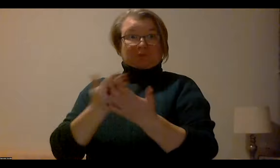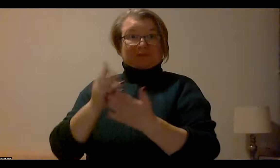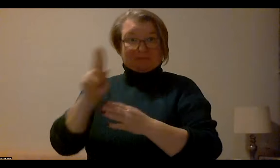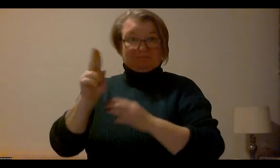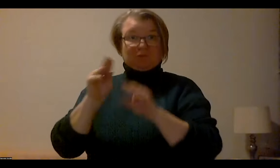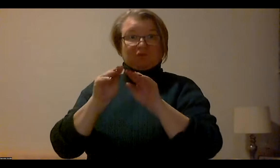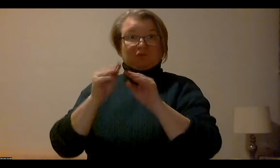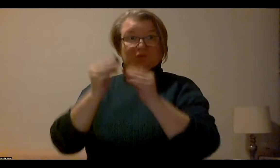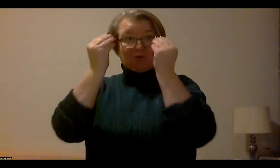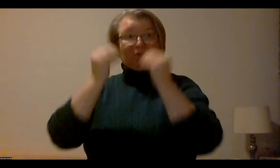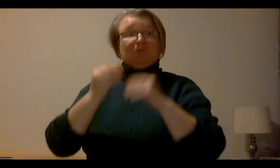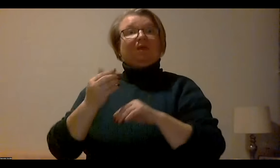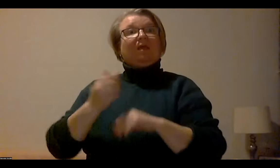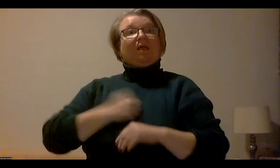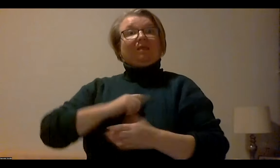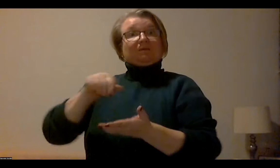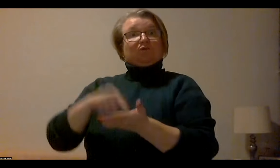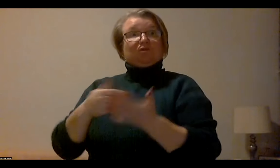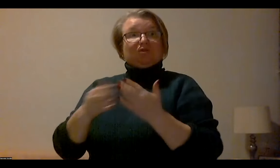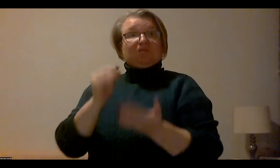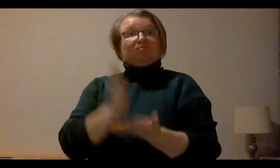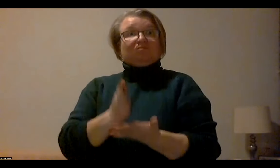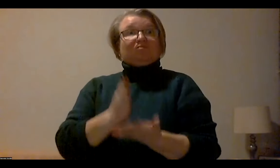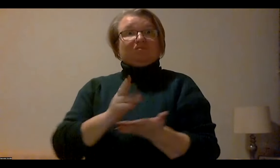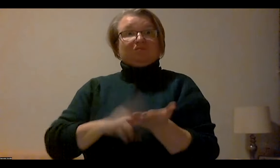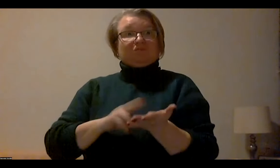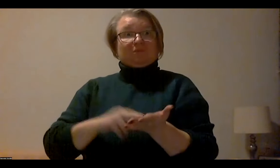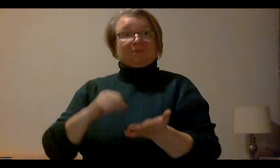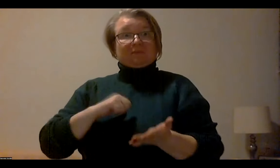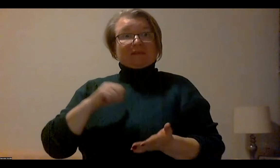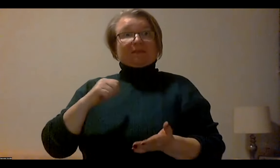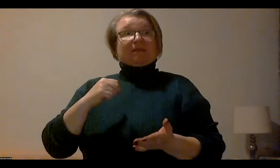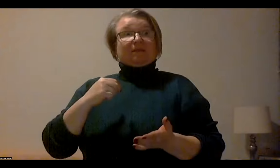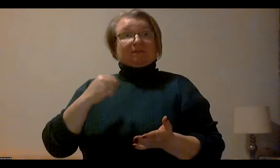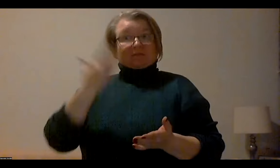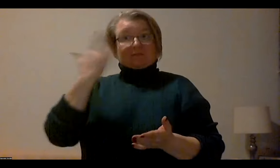Kuten tässä todettiin, niin he ovat saaneet koulutuksen